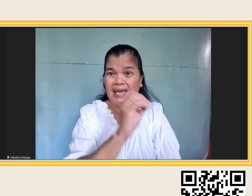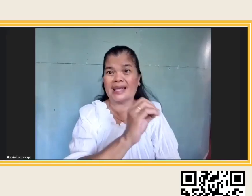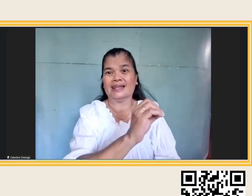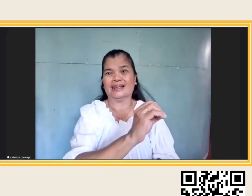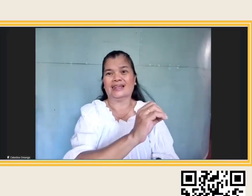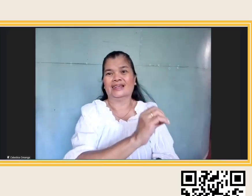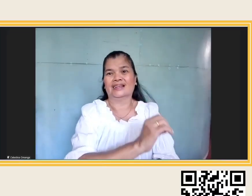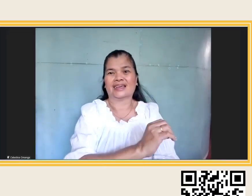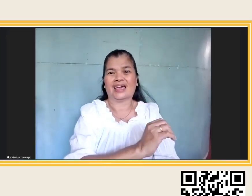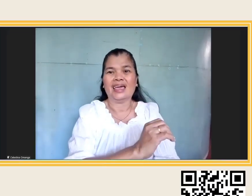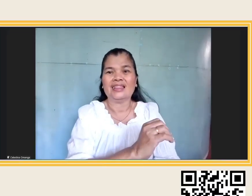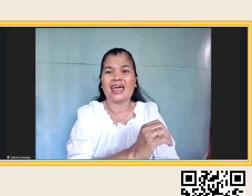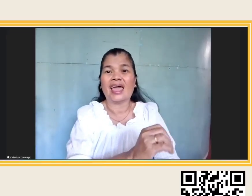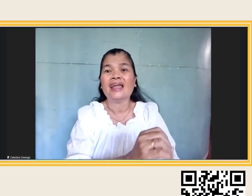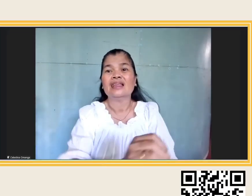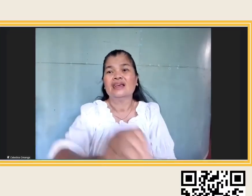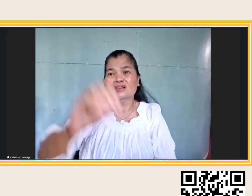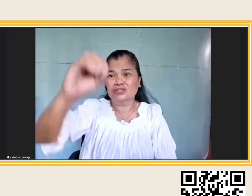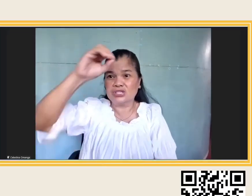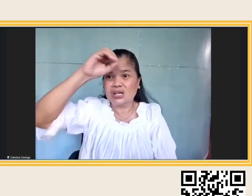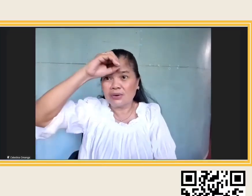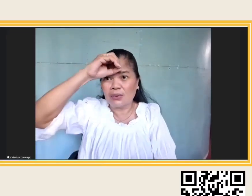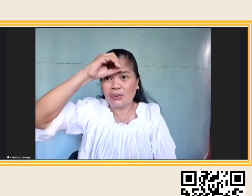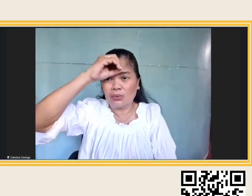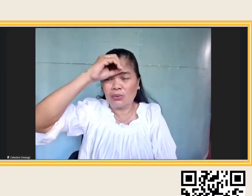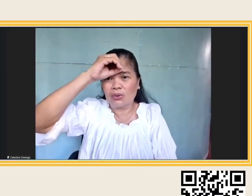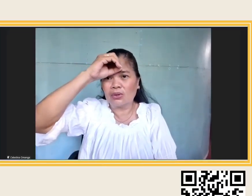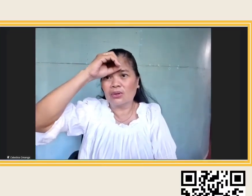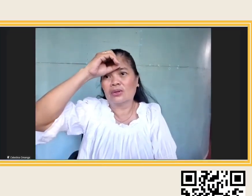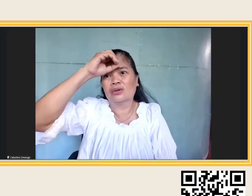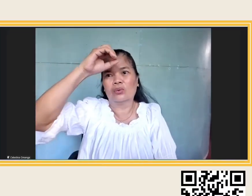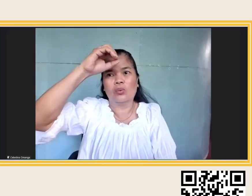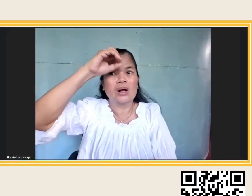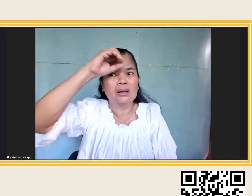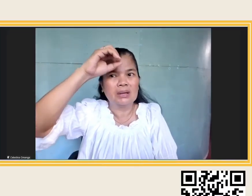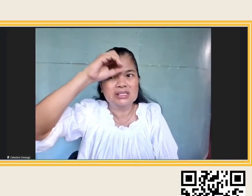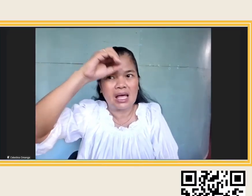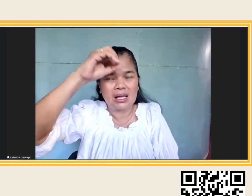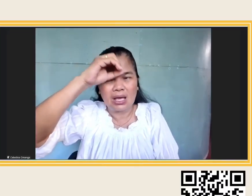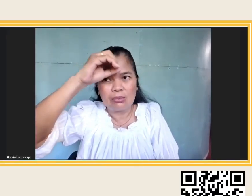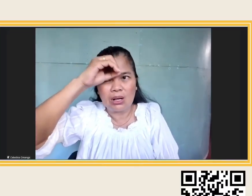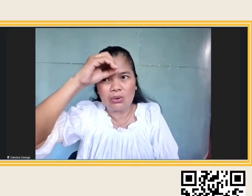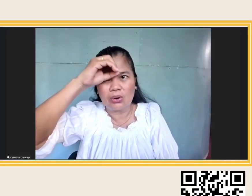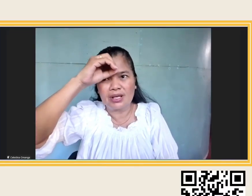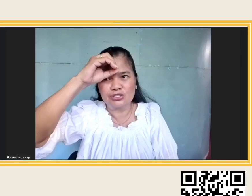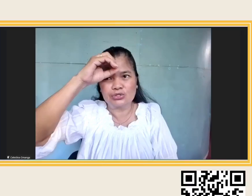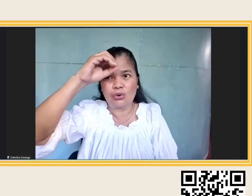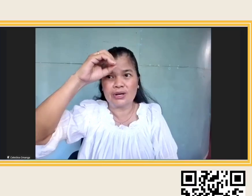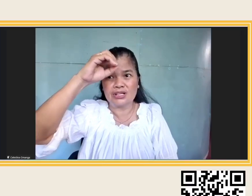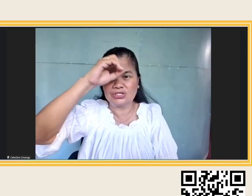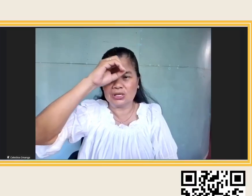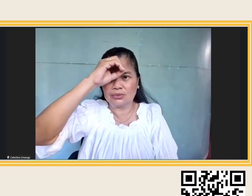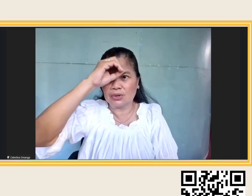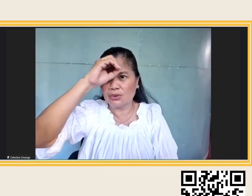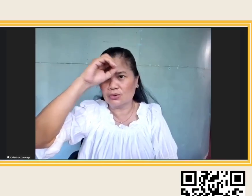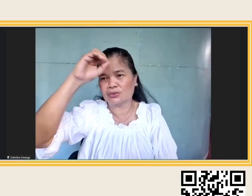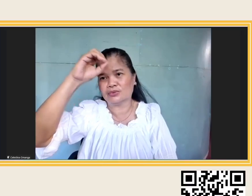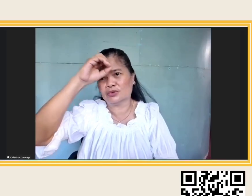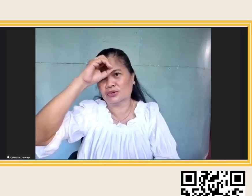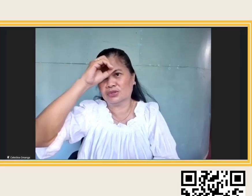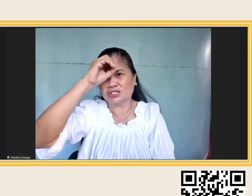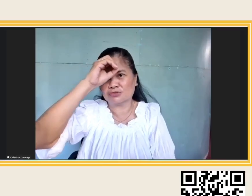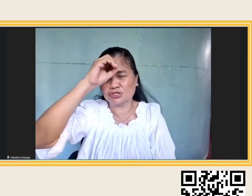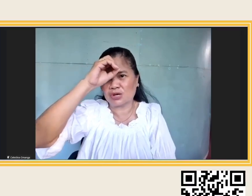pa lang yan. Okay? Then, 0. Wag naman sana kayo makakuha ng score na